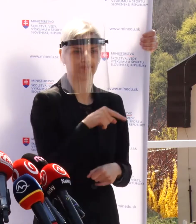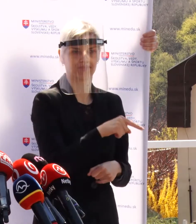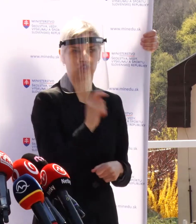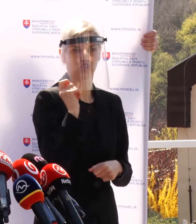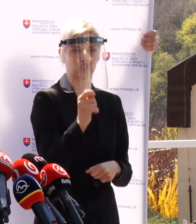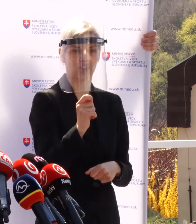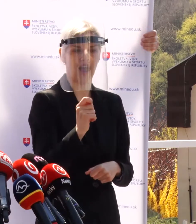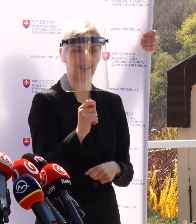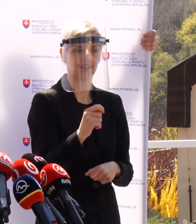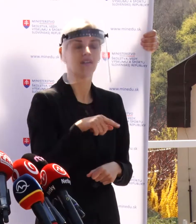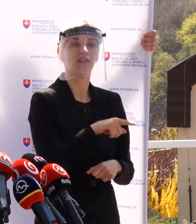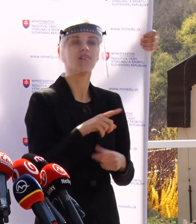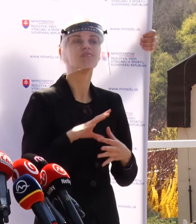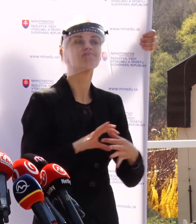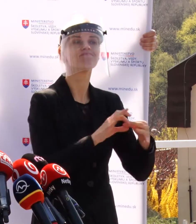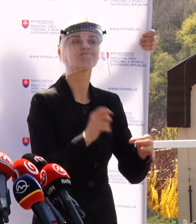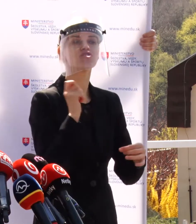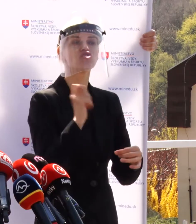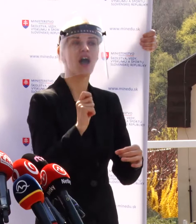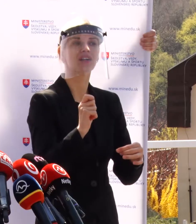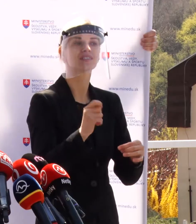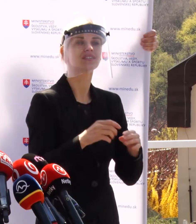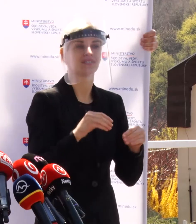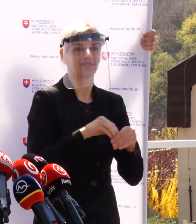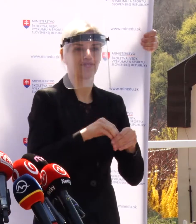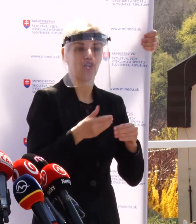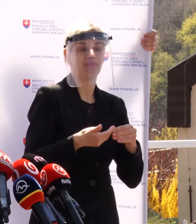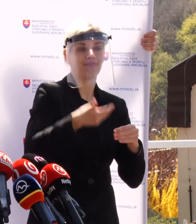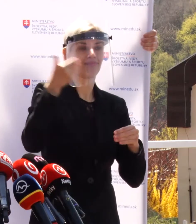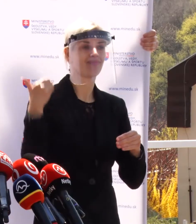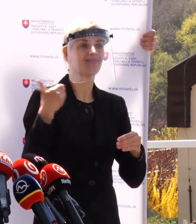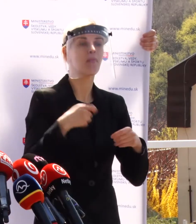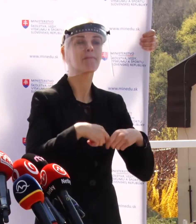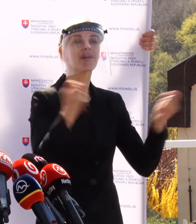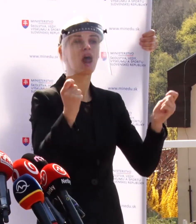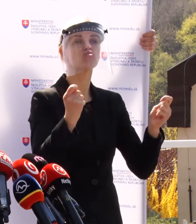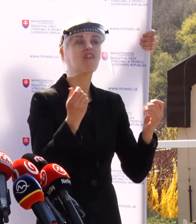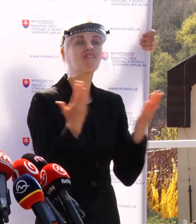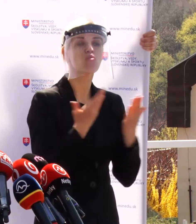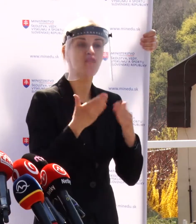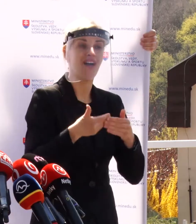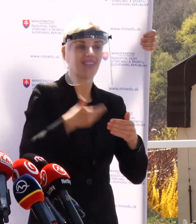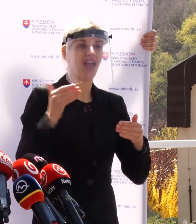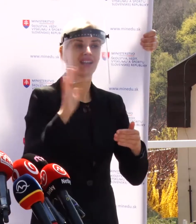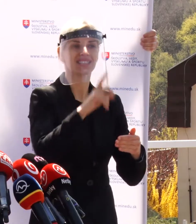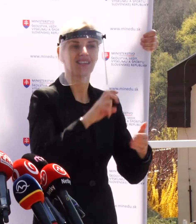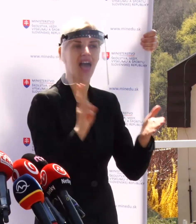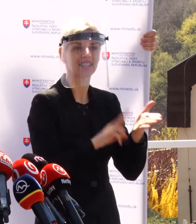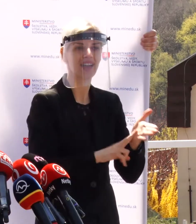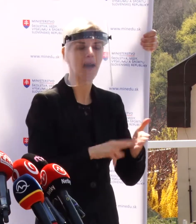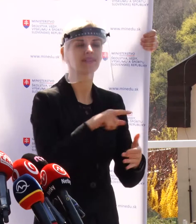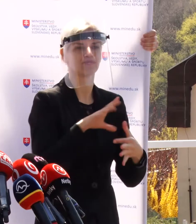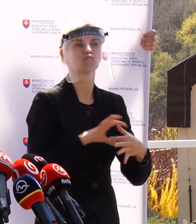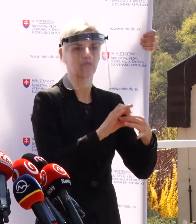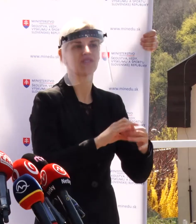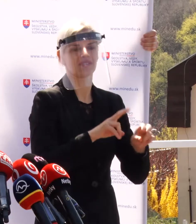malo by to byť možné iba u tých žiakov, ktorí už aj pred prerušením vyučovania dosahovali neuspokojivé výsledky. Všetci štvrtáci